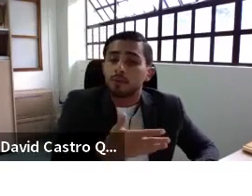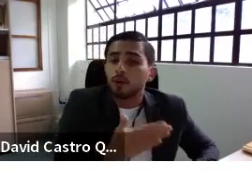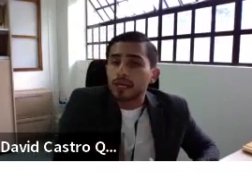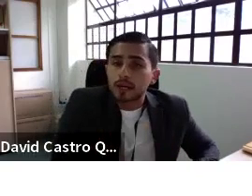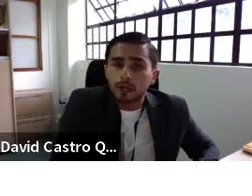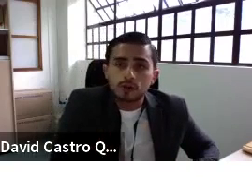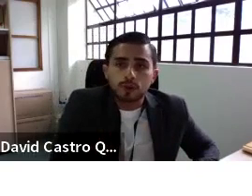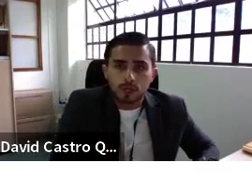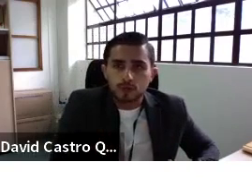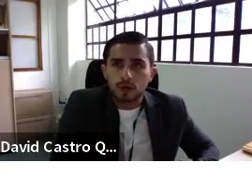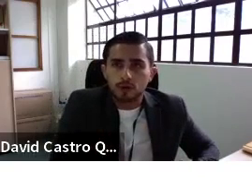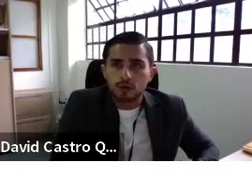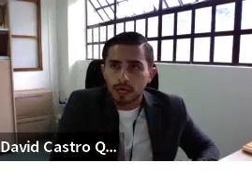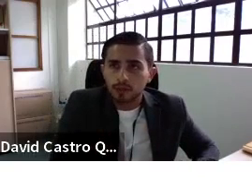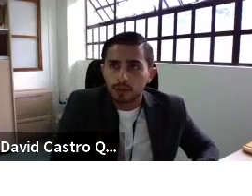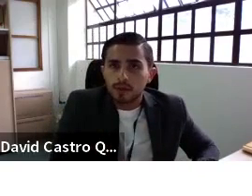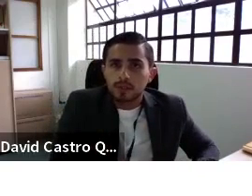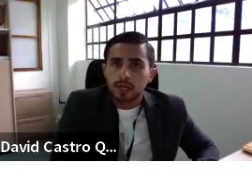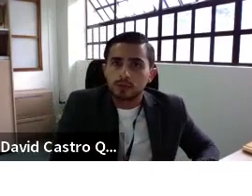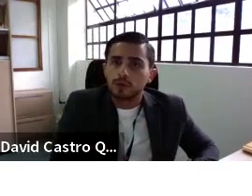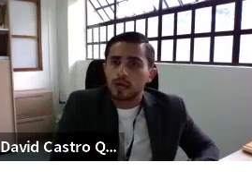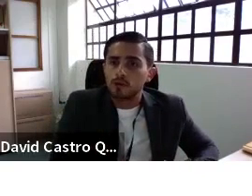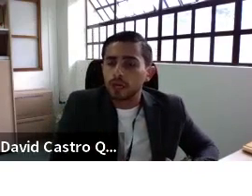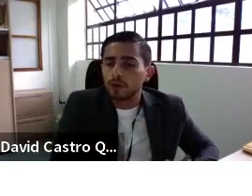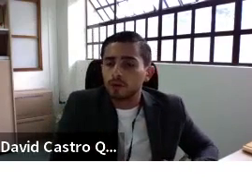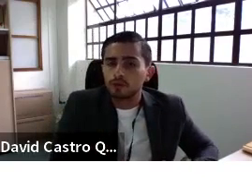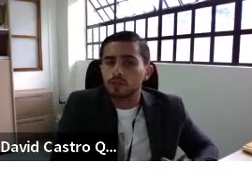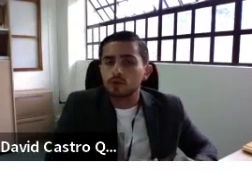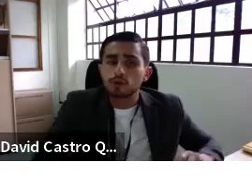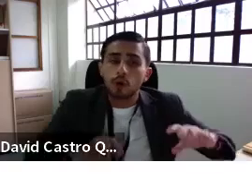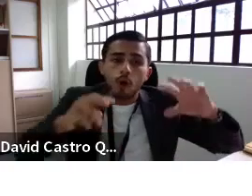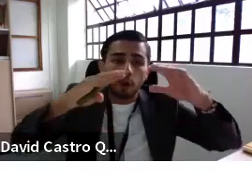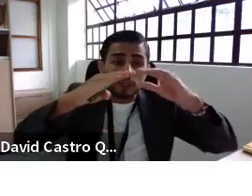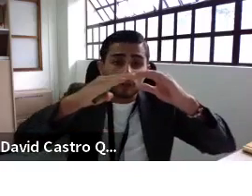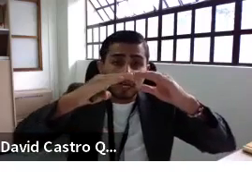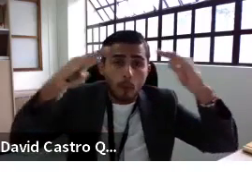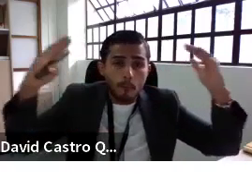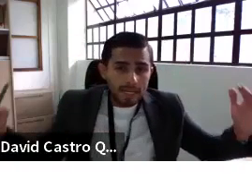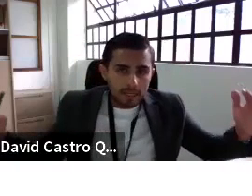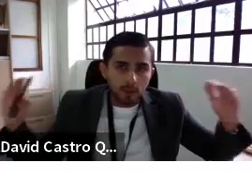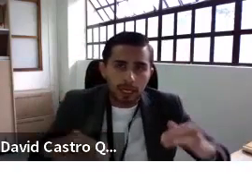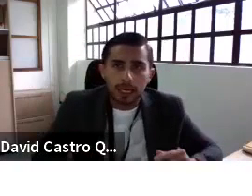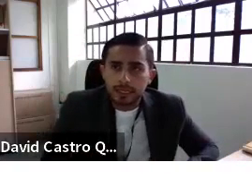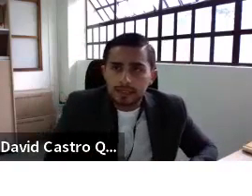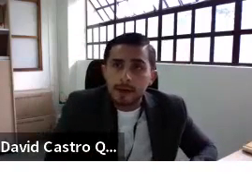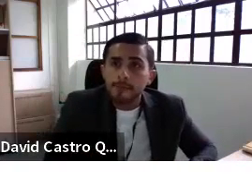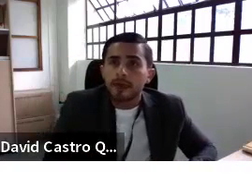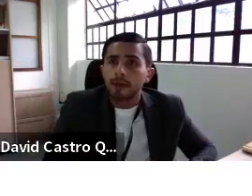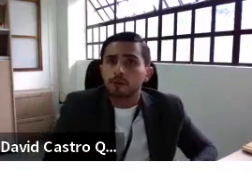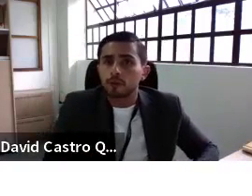involucrarse con estos procesos de conocimiento cierto y no asumirlo desde un discurso o desde una sombrilla muy generalista que de pronto